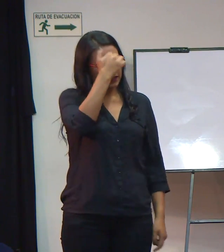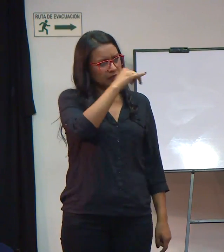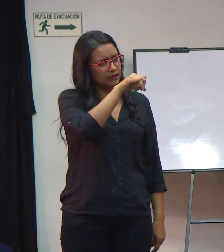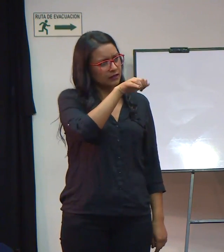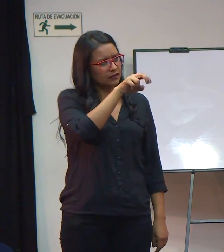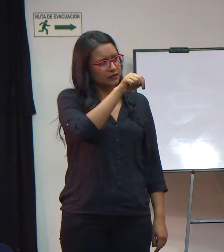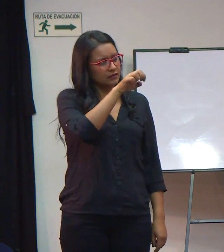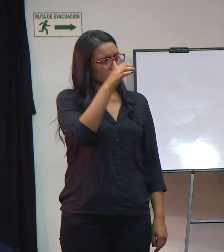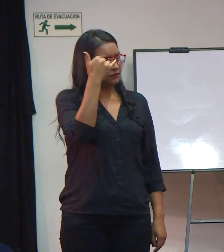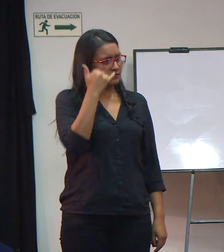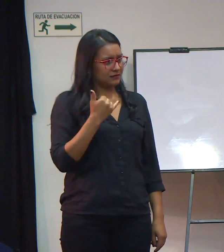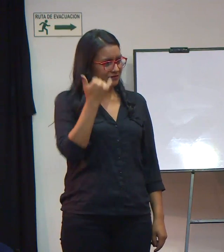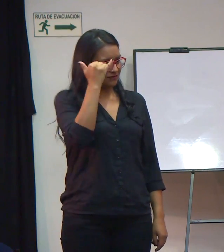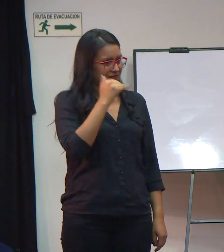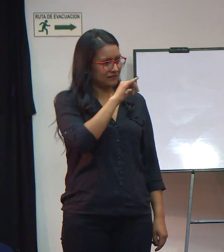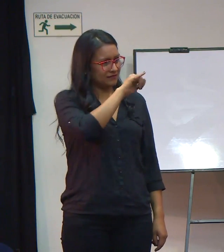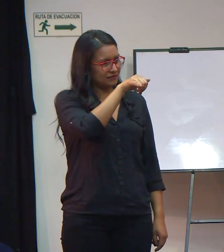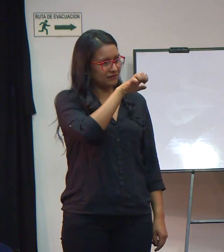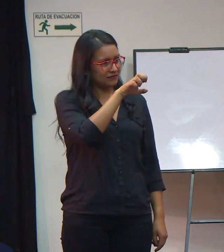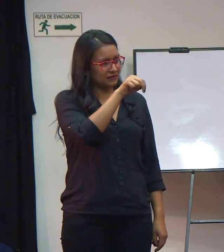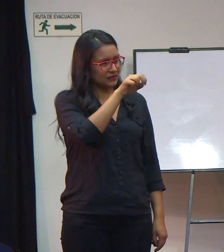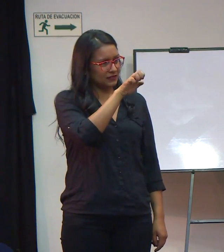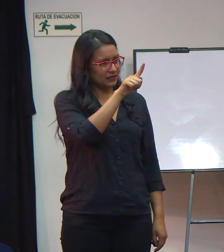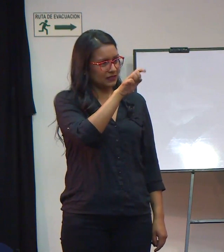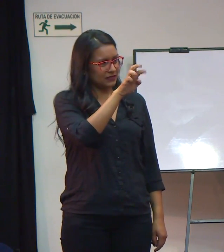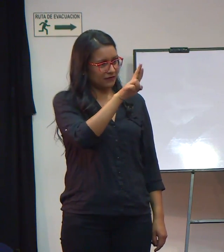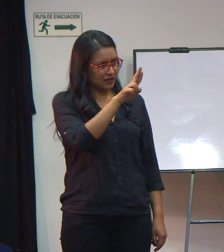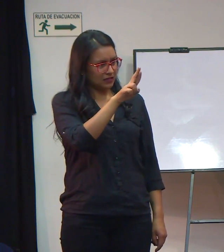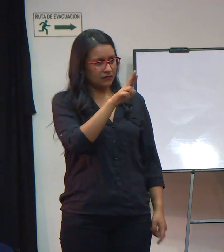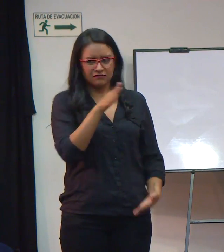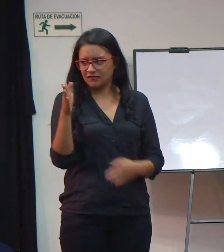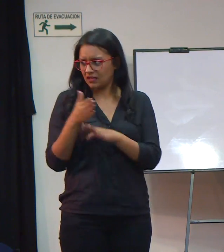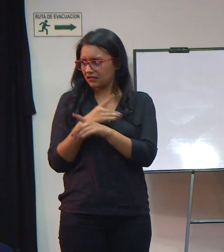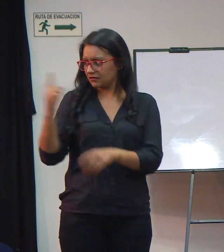Jennifer, que si vemos, si nos vemos